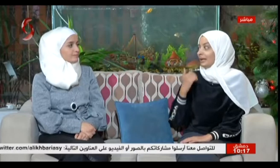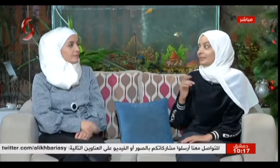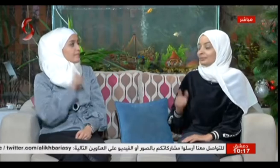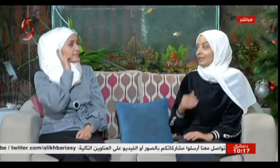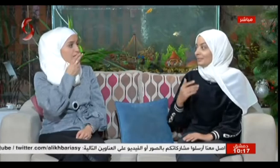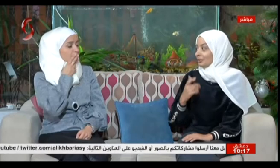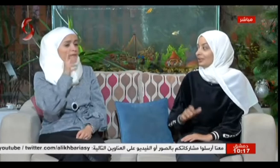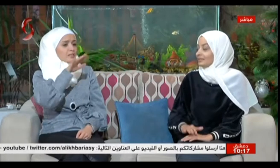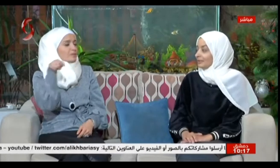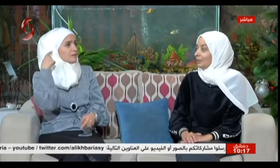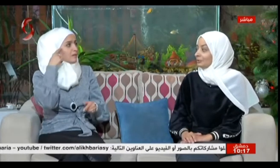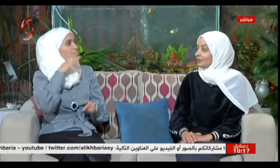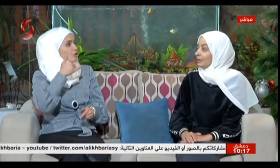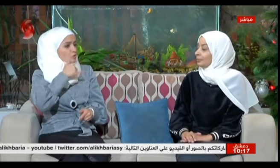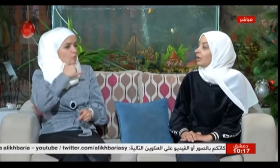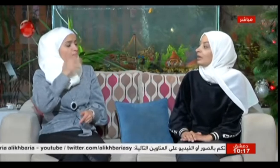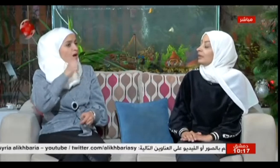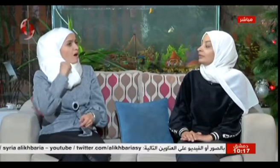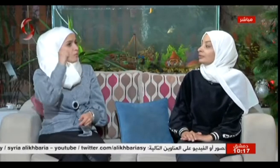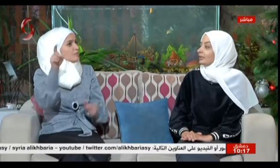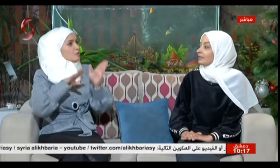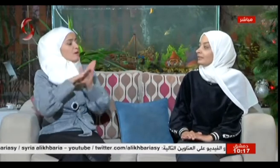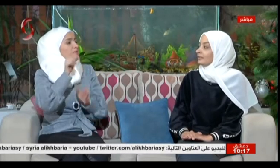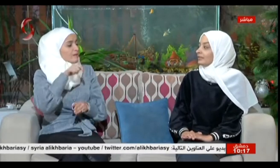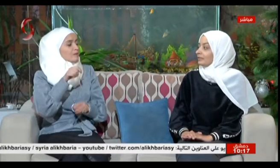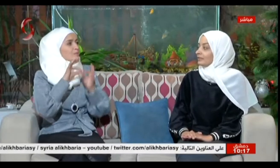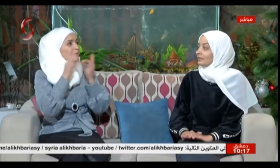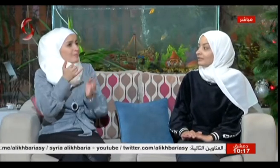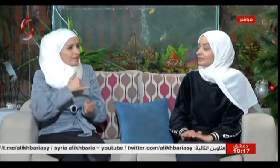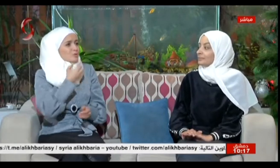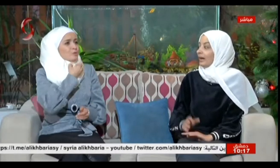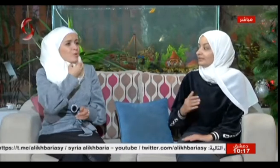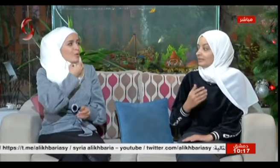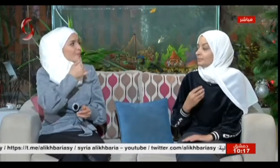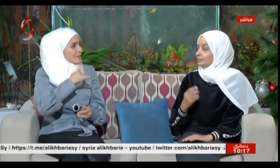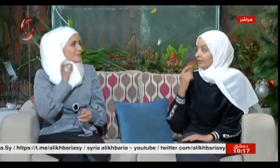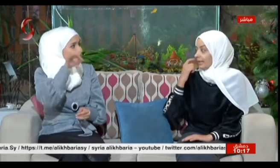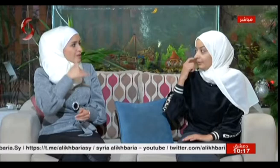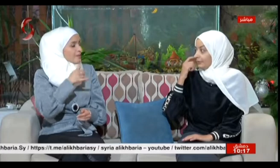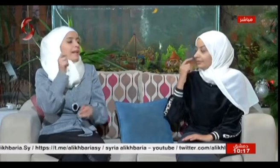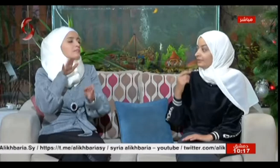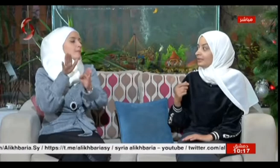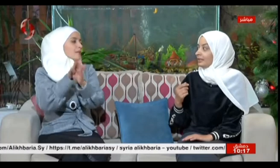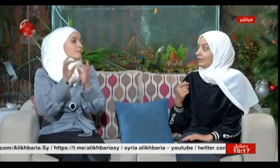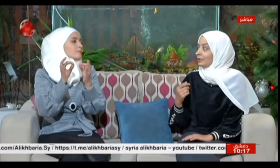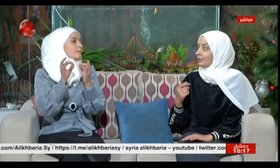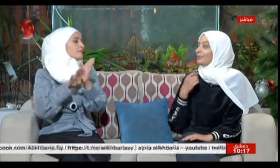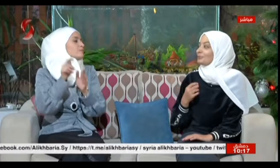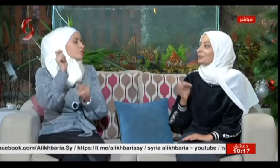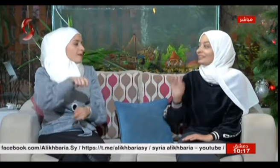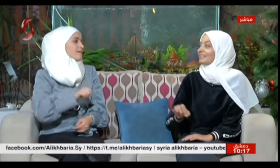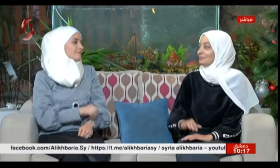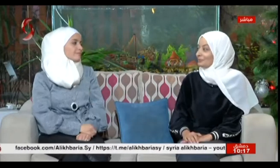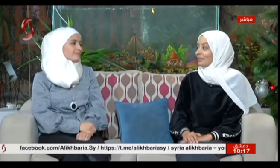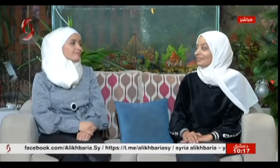تماماً. وأنا اندعمت، لازم الأشخاص اللي معهم يندعموا. الأشخاص الصم، حتى الصم بشكل عام، في قوة،